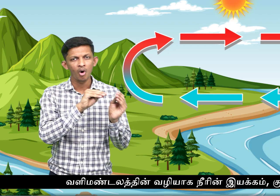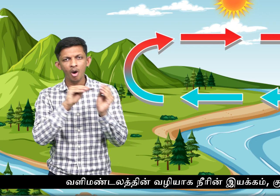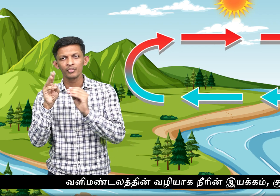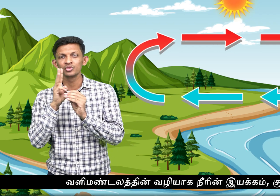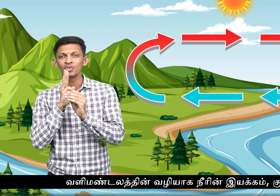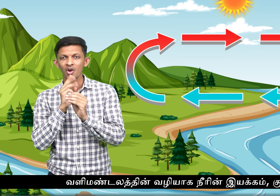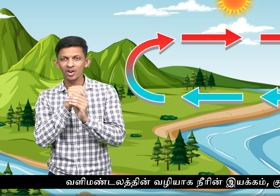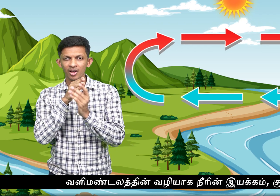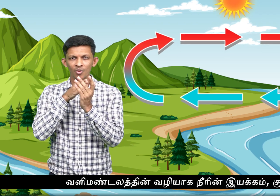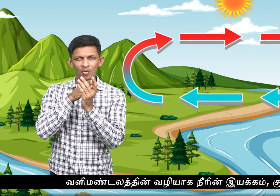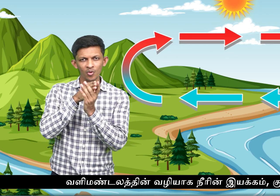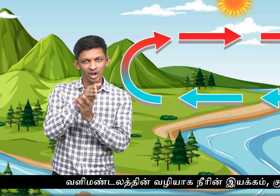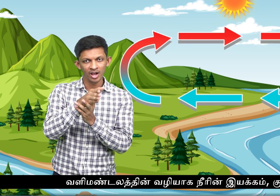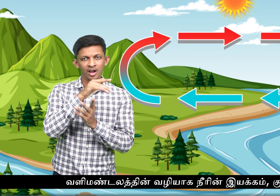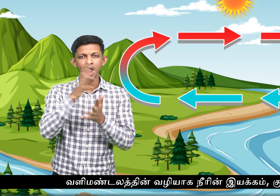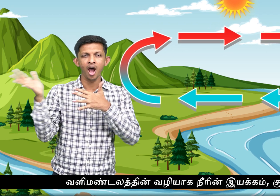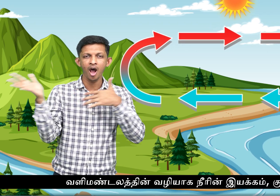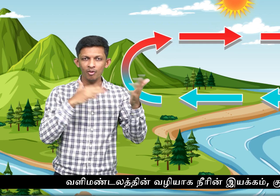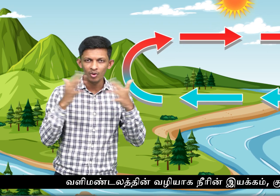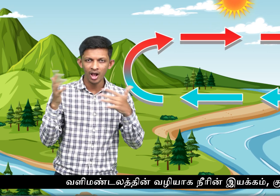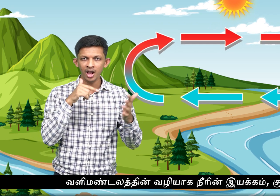வளிமண்டலத்தின் வழியாக நீரின் இயக்கம், குறிப்பாக